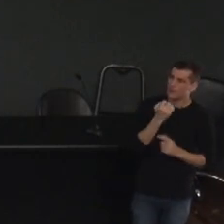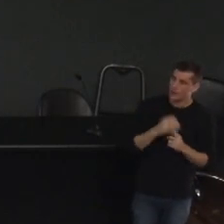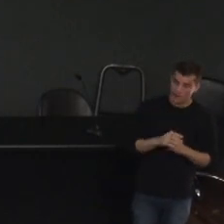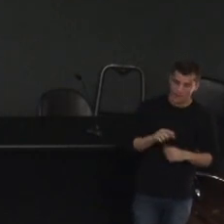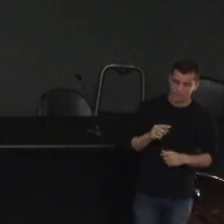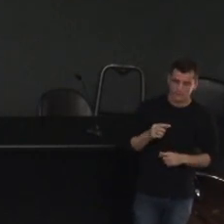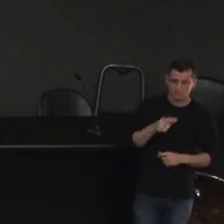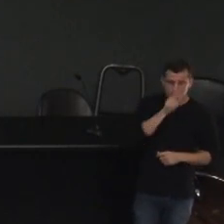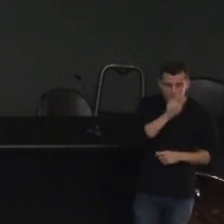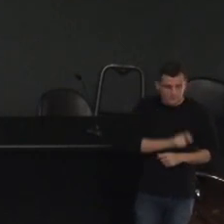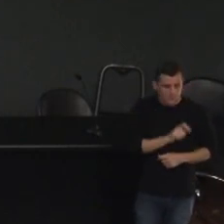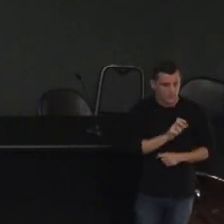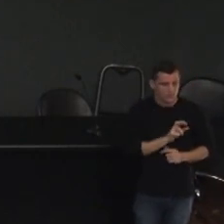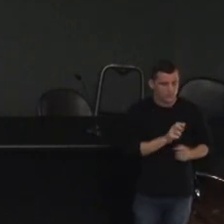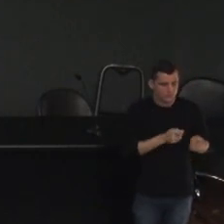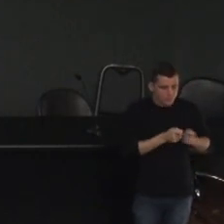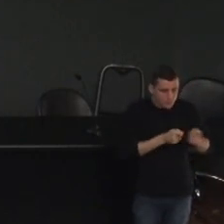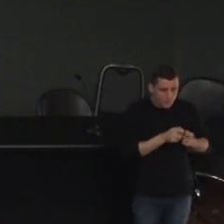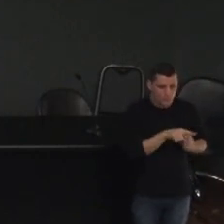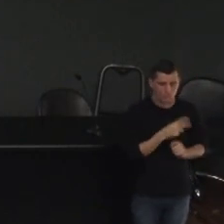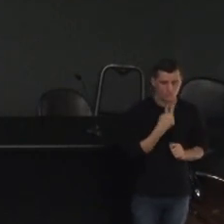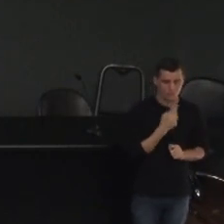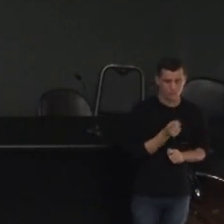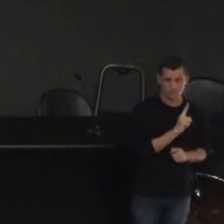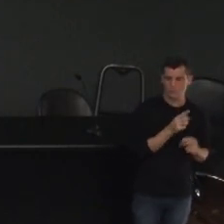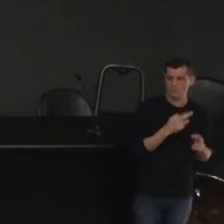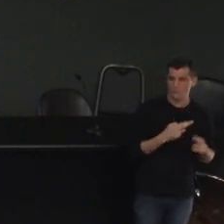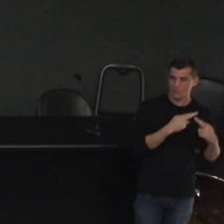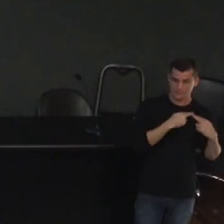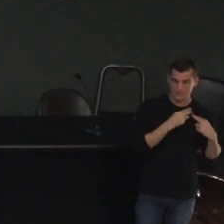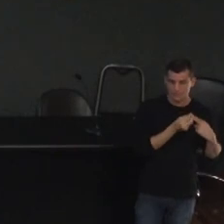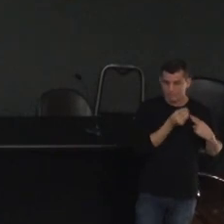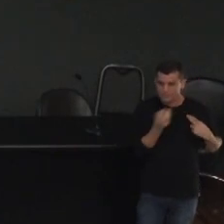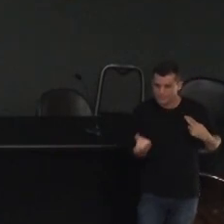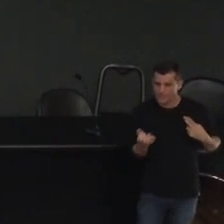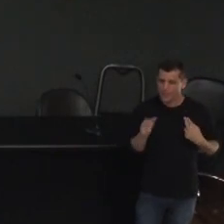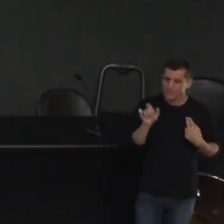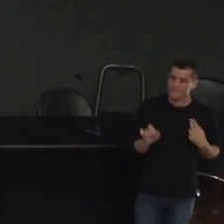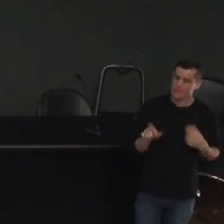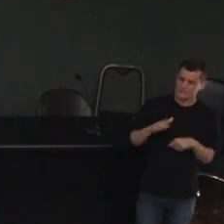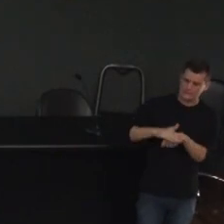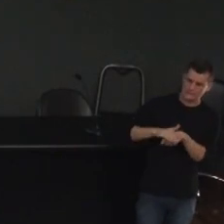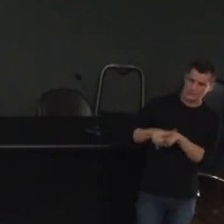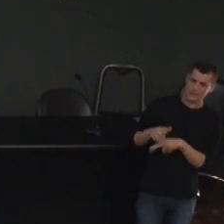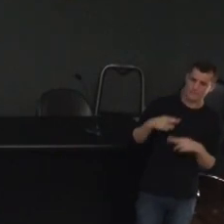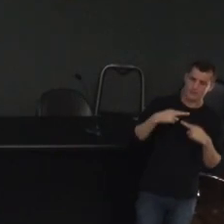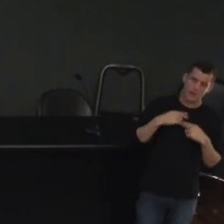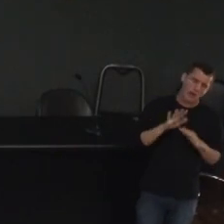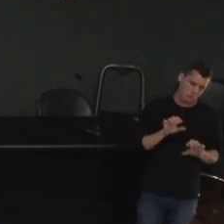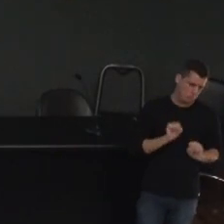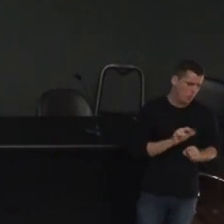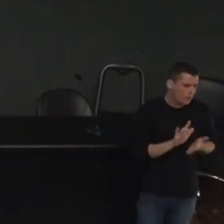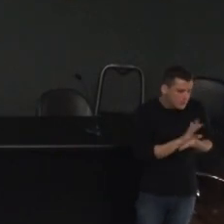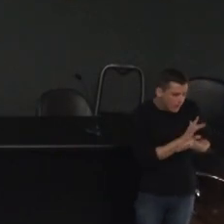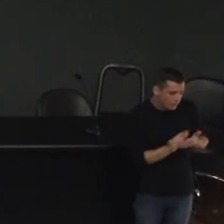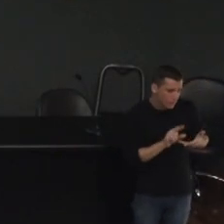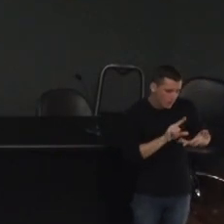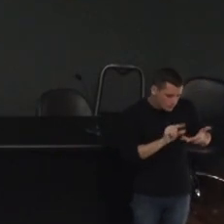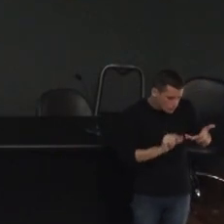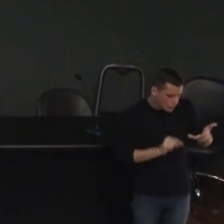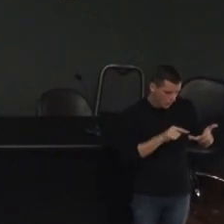repassar sua responsabilidade ao operador Você pode até dizer ó nisso aqui eu não sou responsável a responsabilidade é